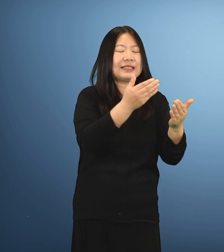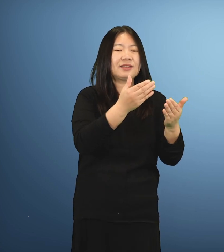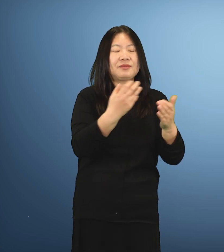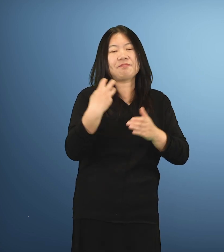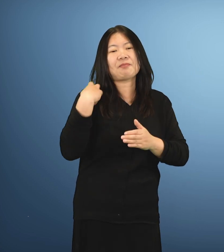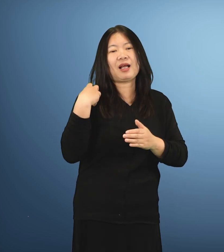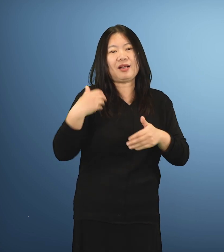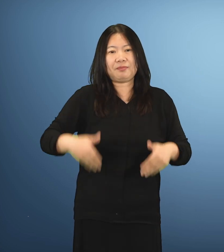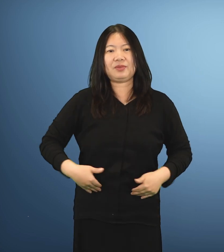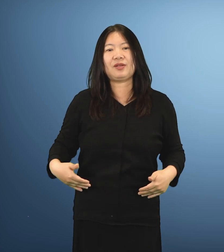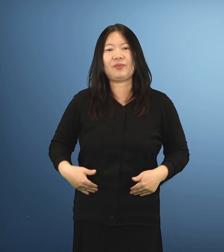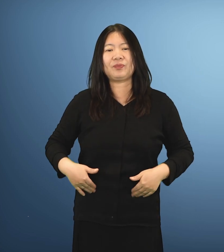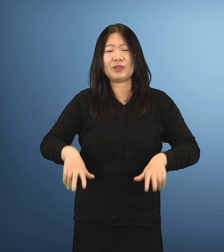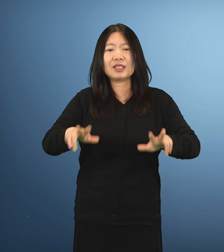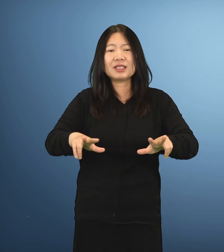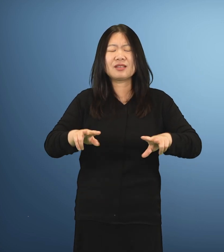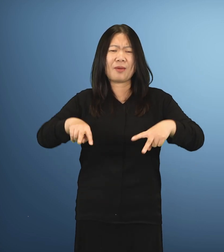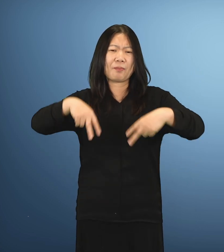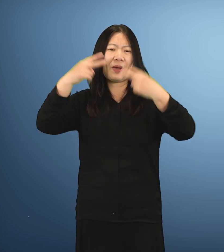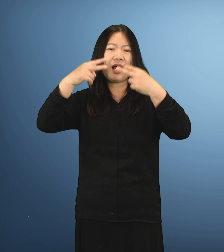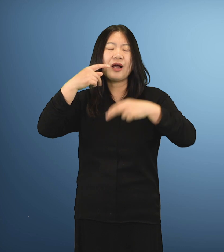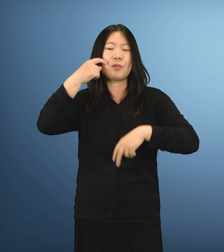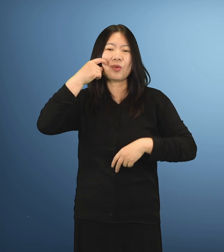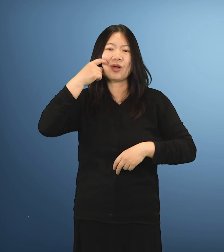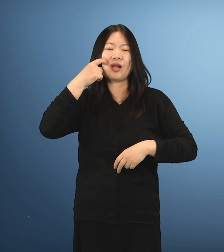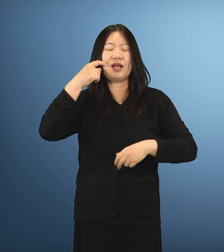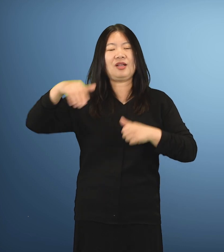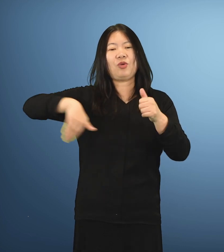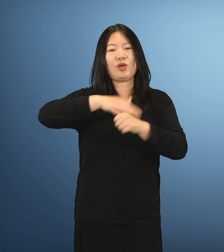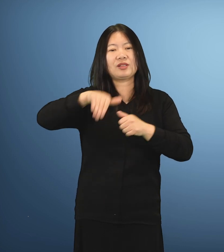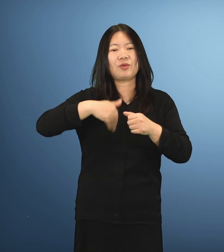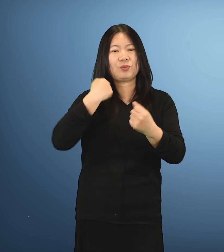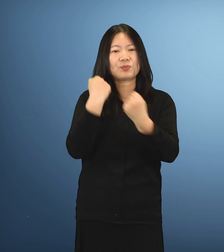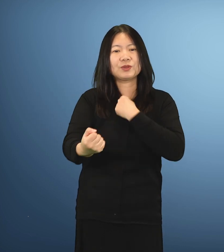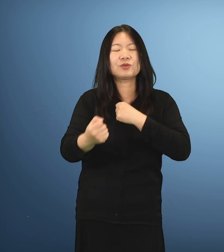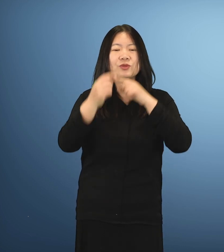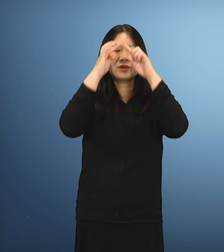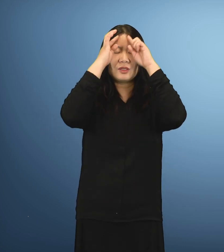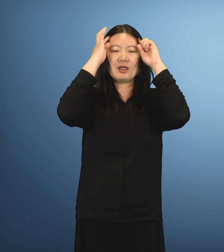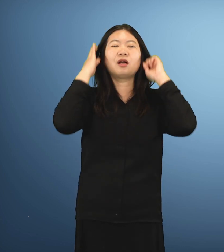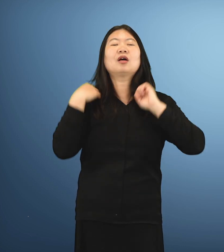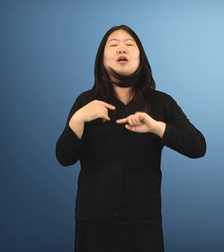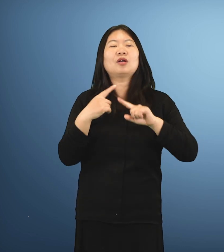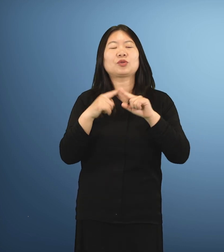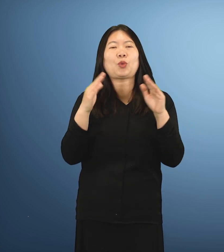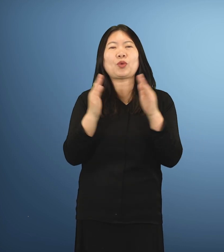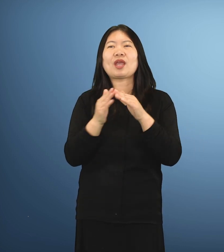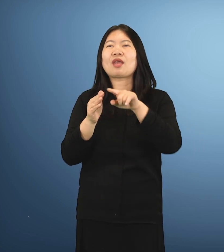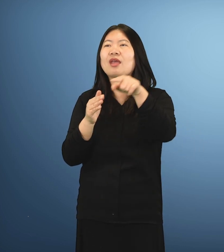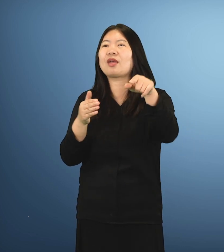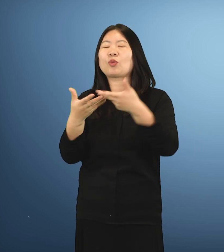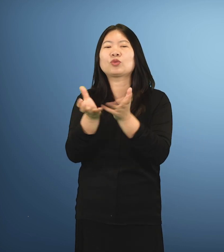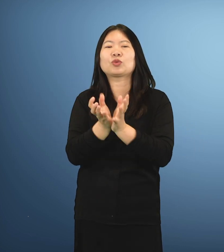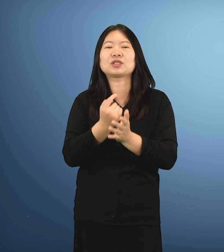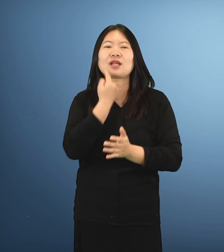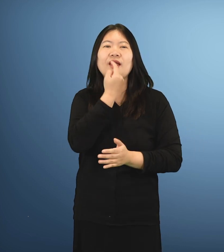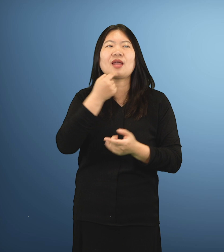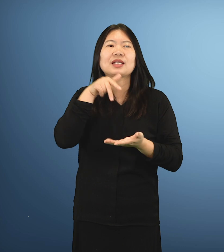요즘처럼 대면할 수 없는 이런 환경에 교회론이 약해질 수가 있어요.